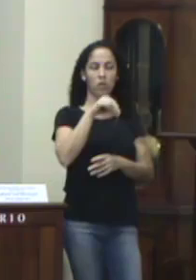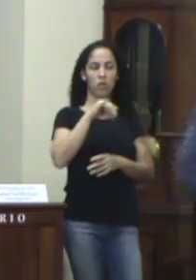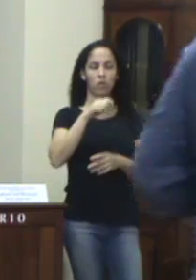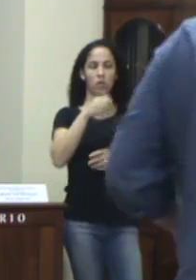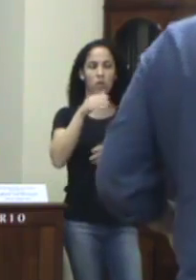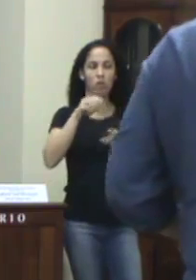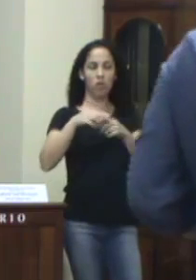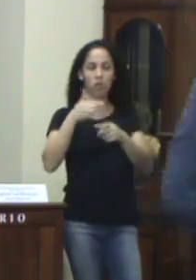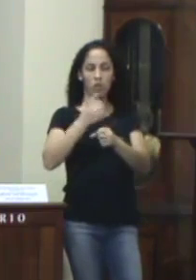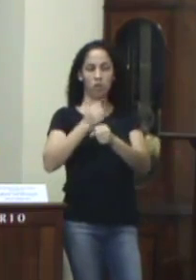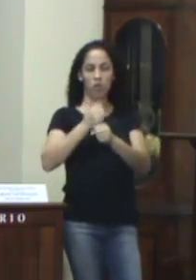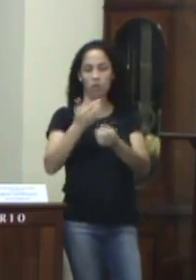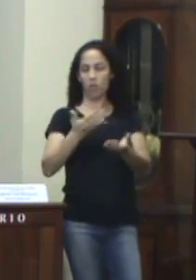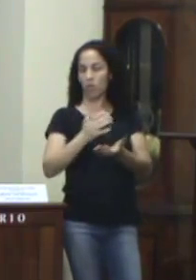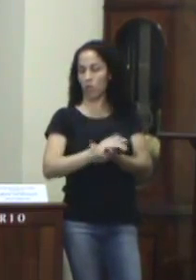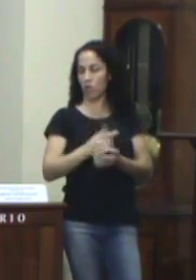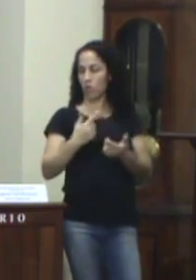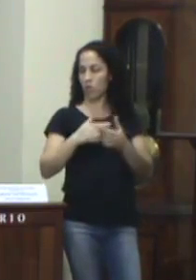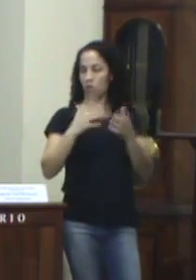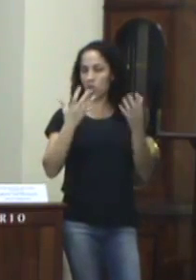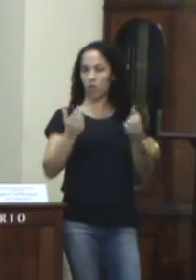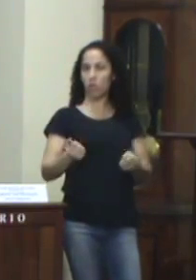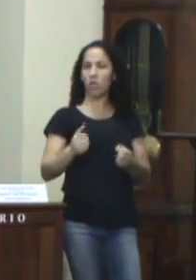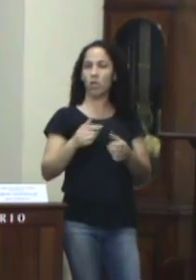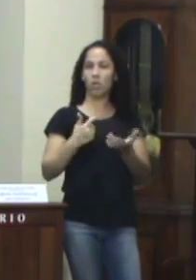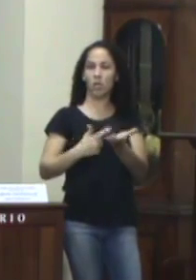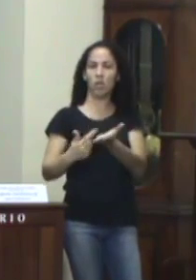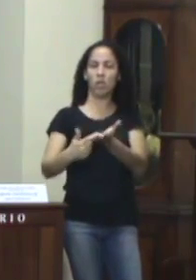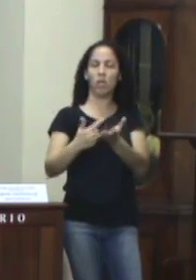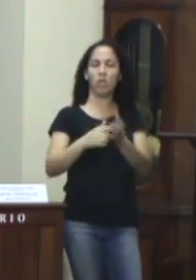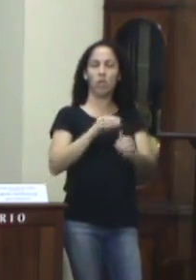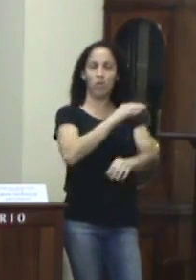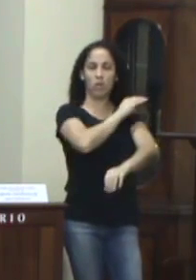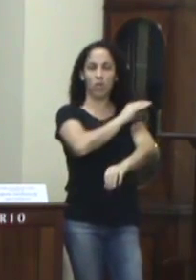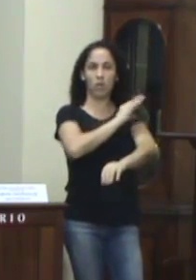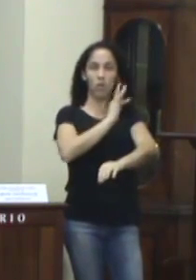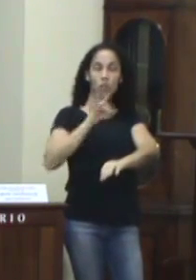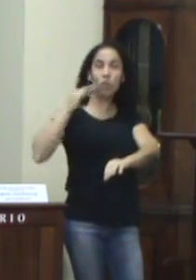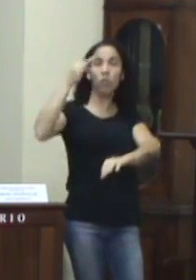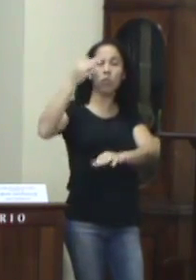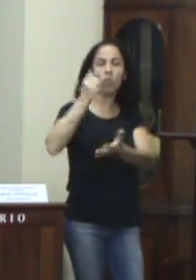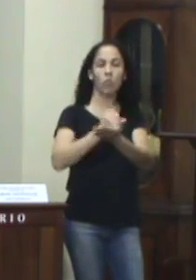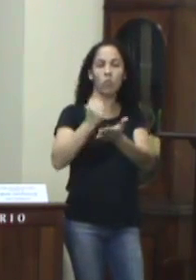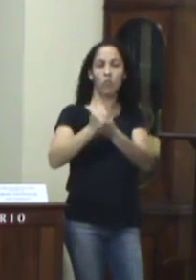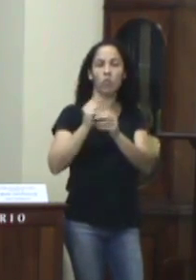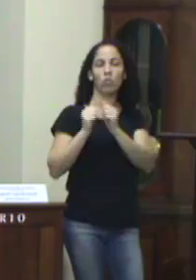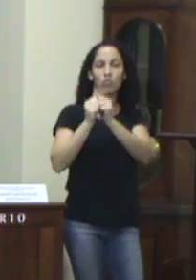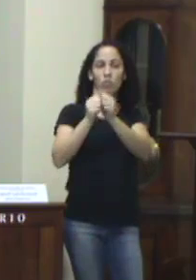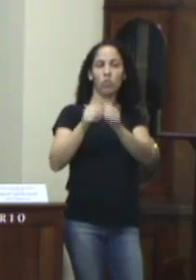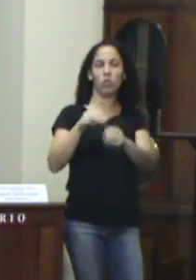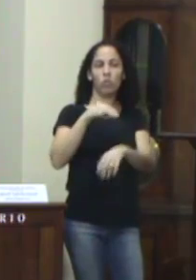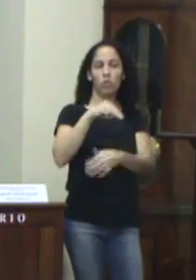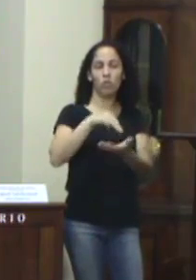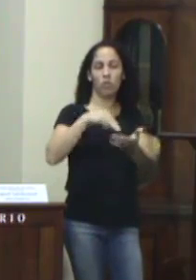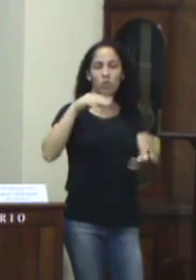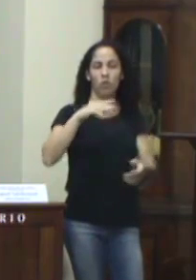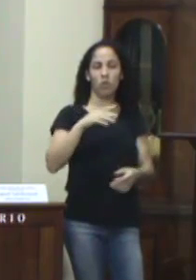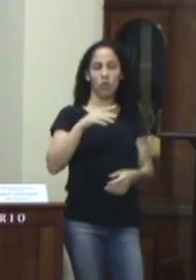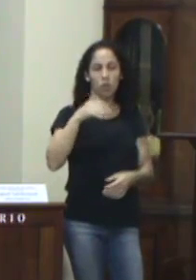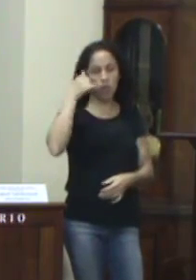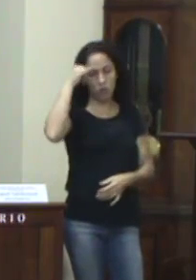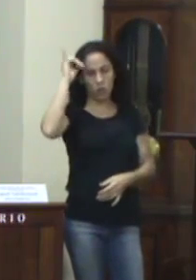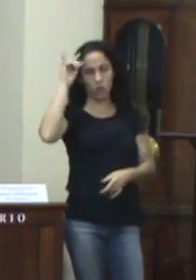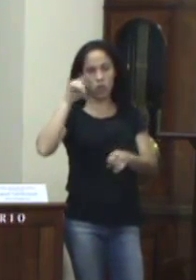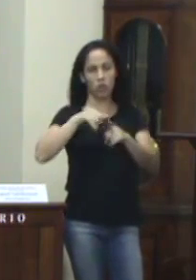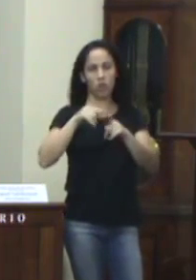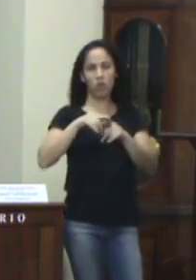2018, a partir do que, assumindo compromissos pertinentes à futura contratação, junto ao Ministério da Agricultura, Pecuária e